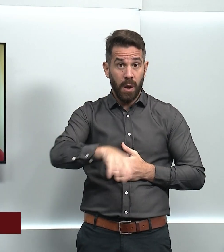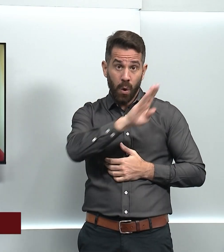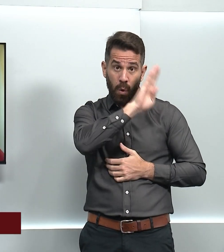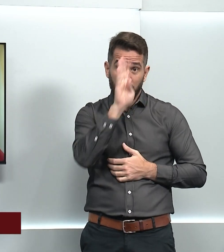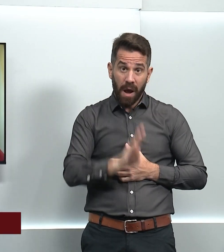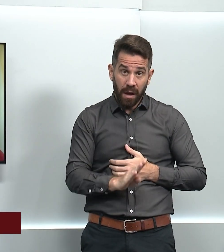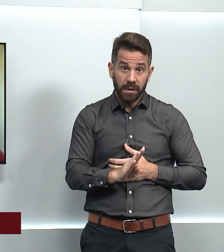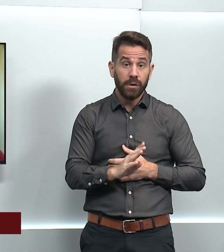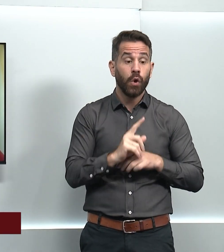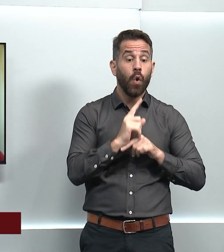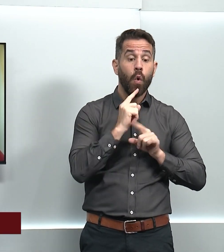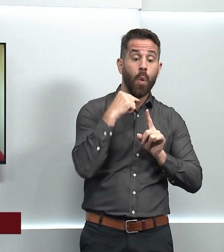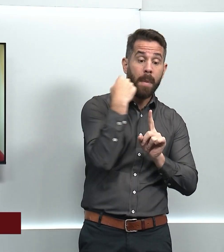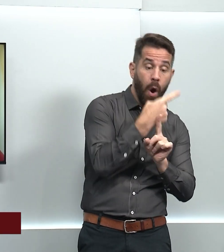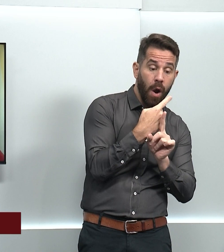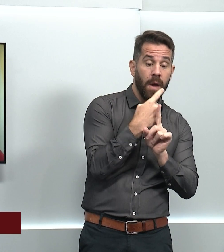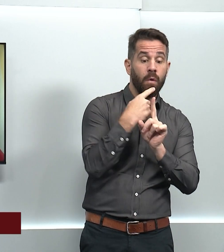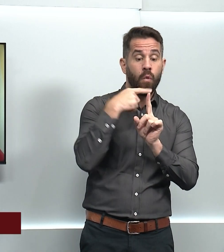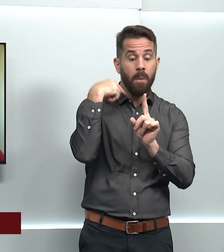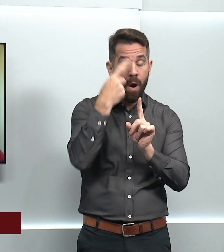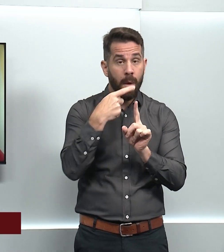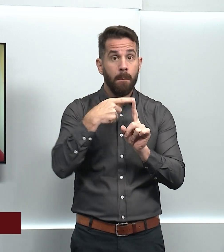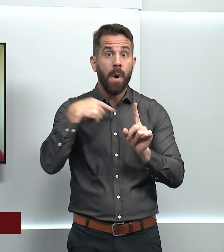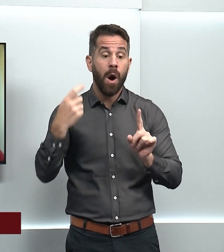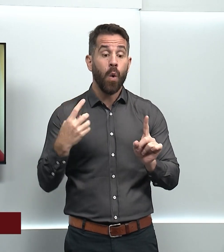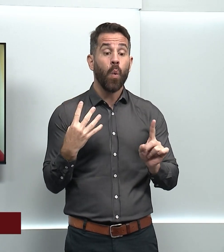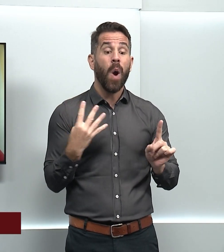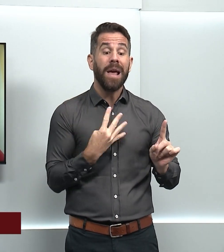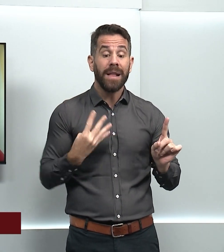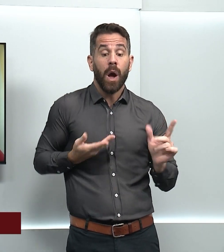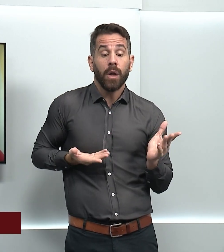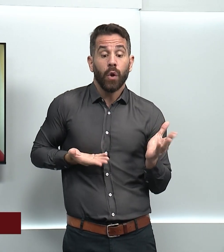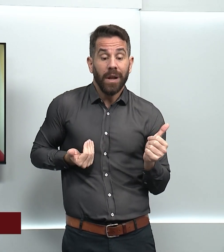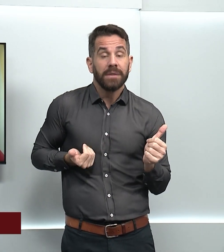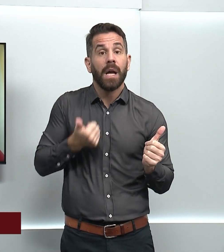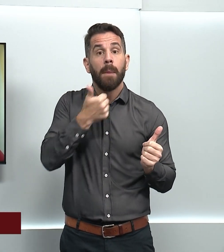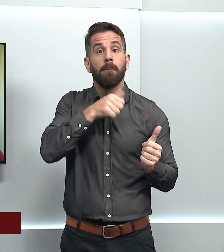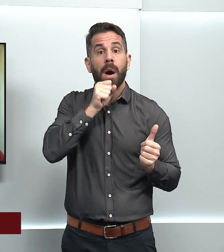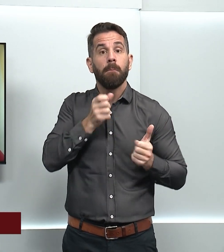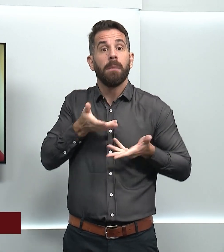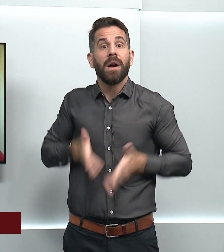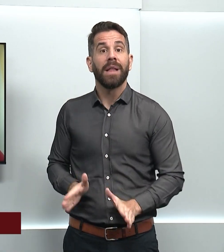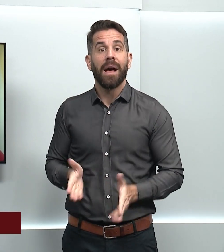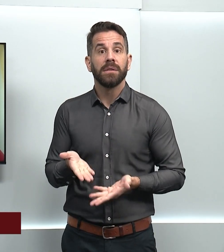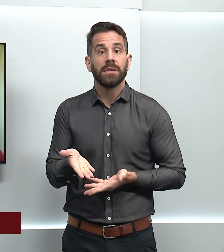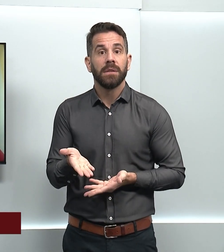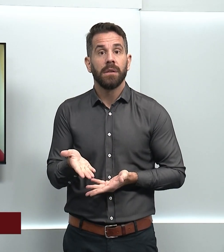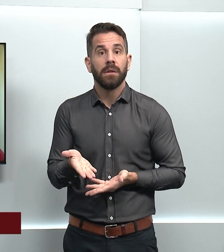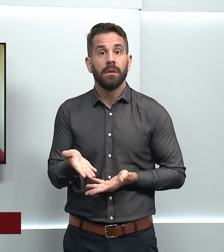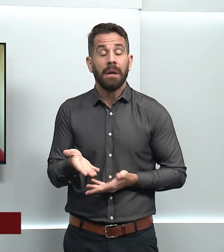44 adolescentes se tornam mães. E dessas, 2 têm a idade entre 10 e 14 anos.